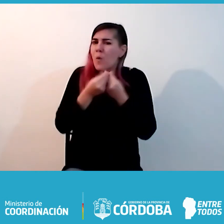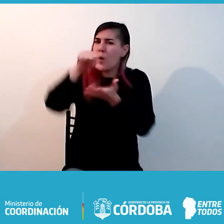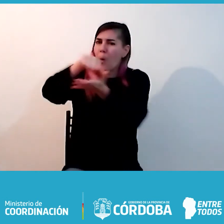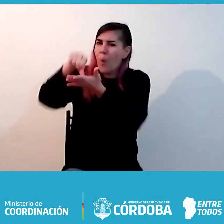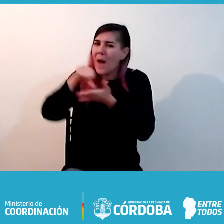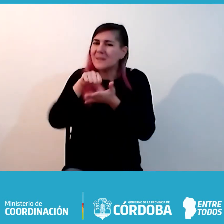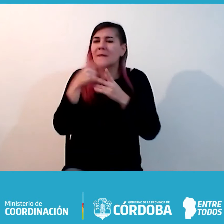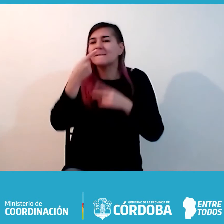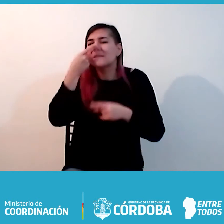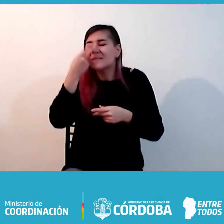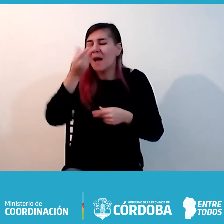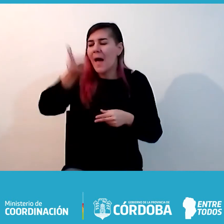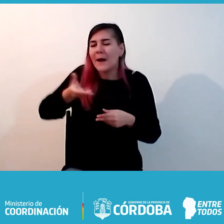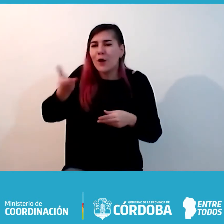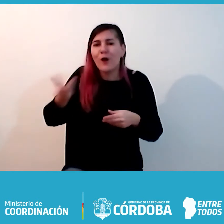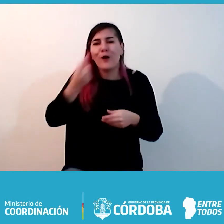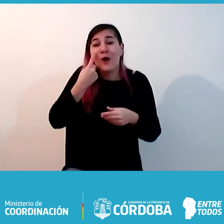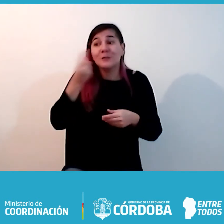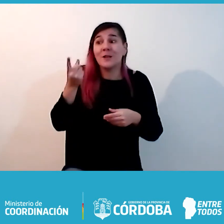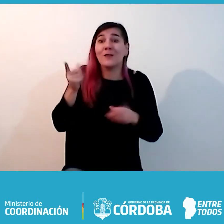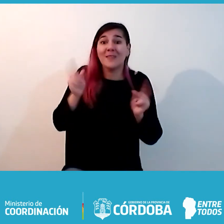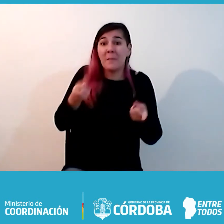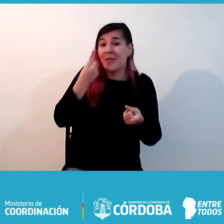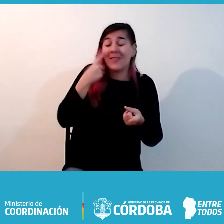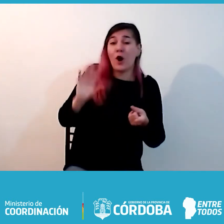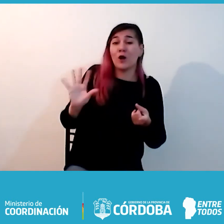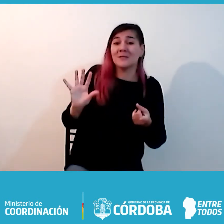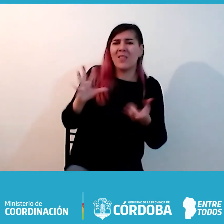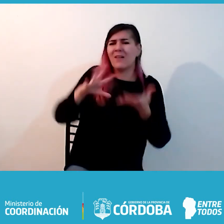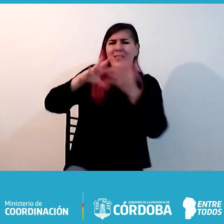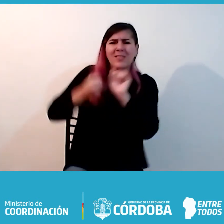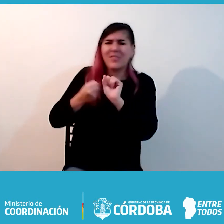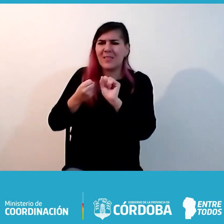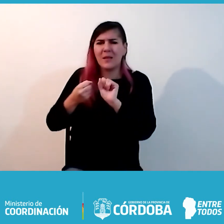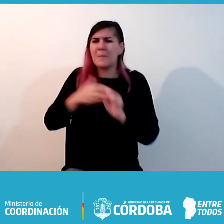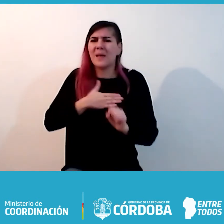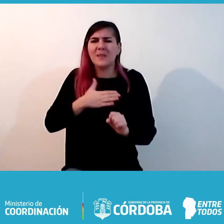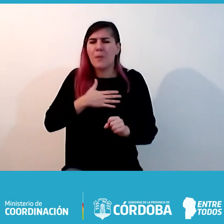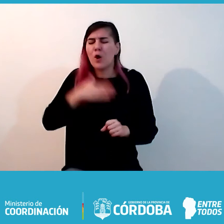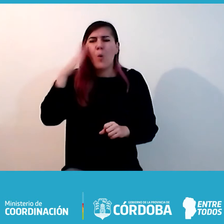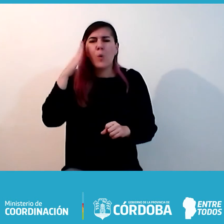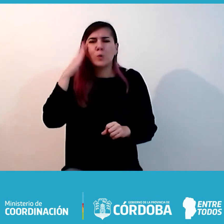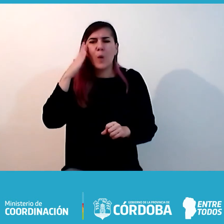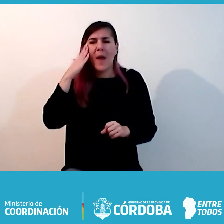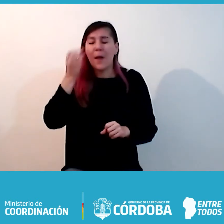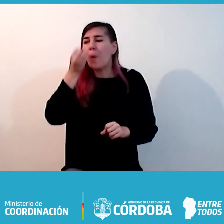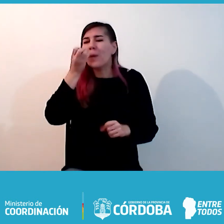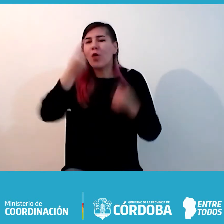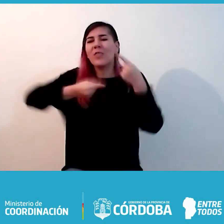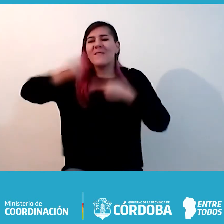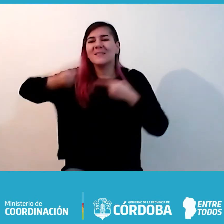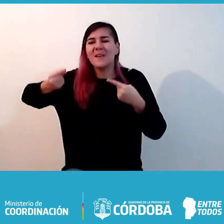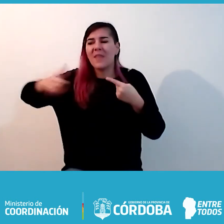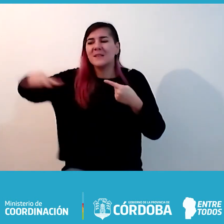interés arqueológicos, conocidos y aún no, destruyendo patrimonio cultural y biodiversidad, perturbando la tranquilidad y espacio verde que